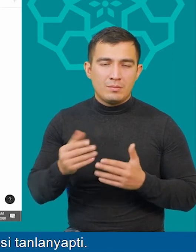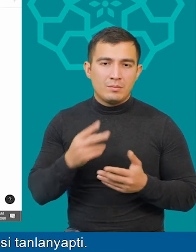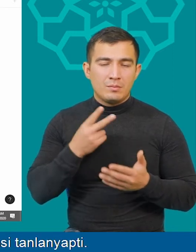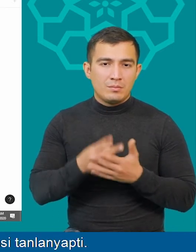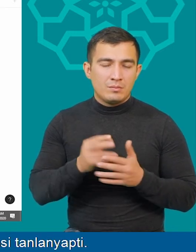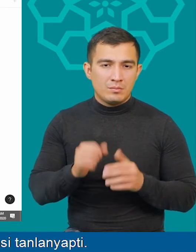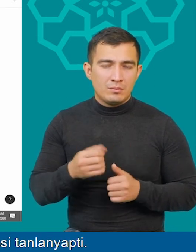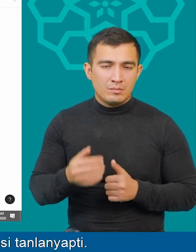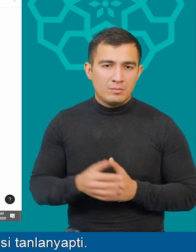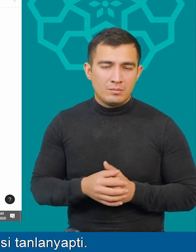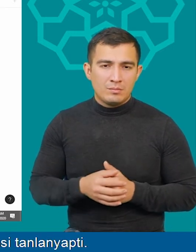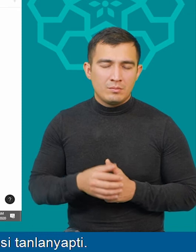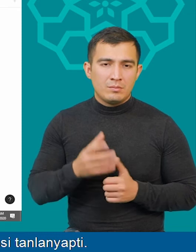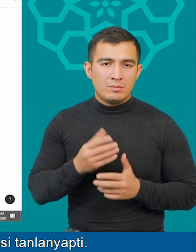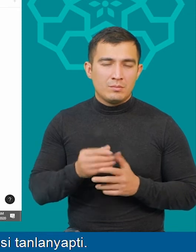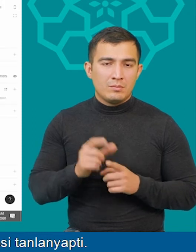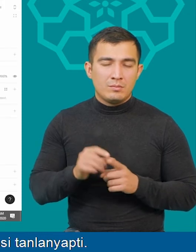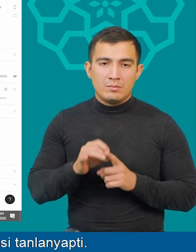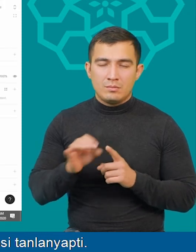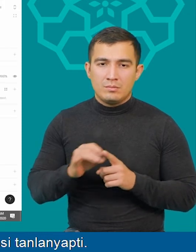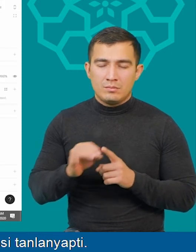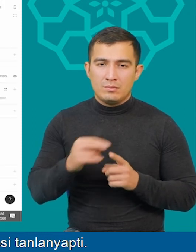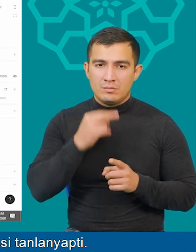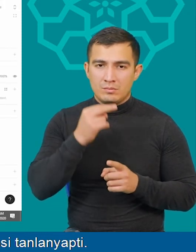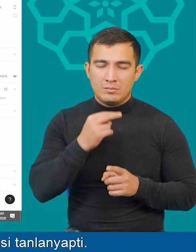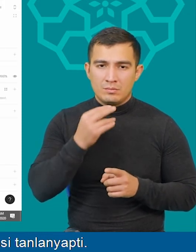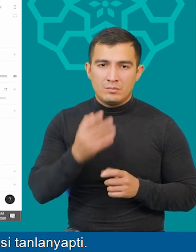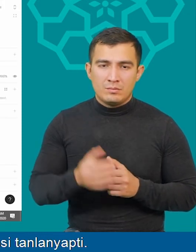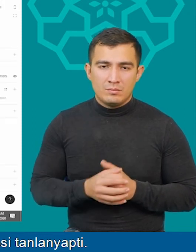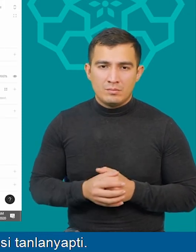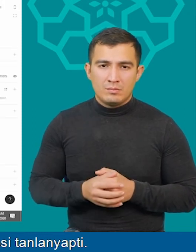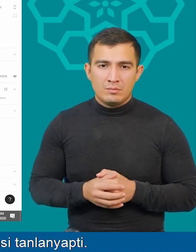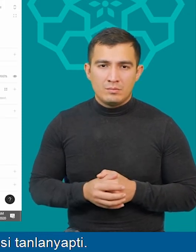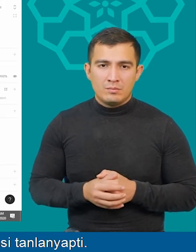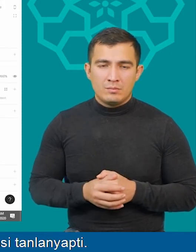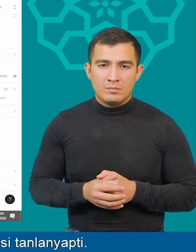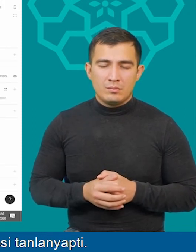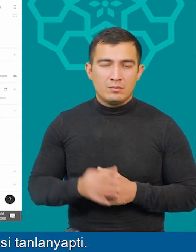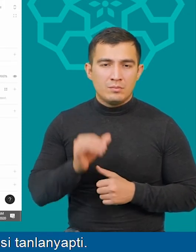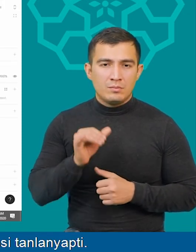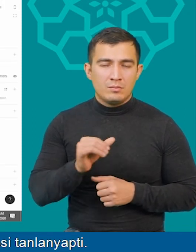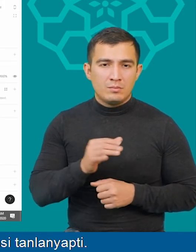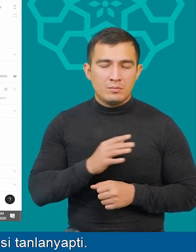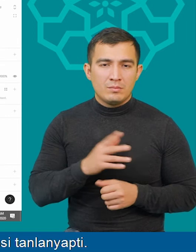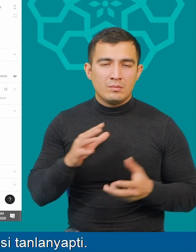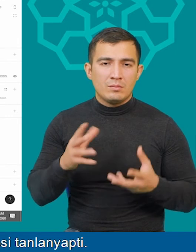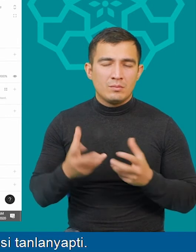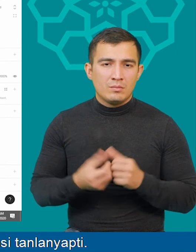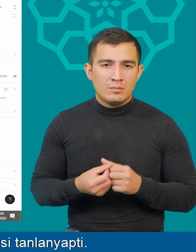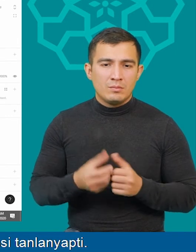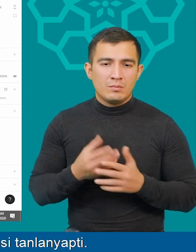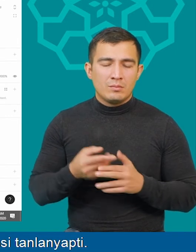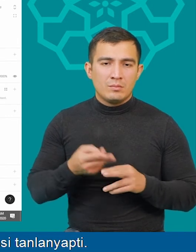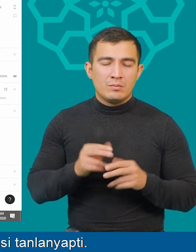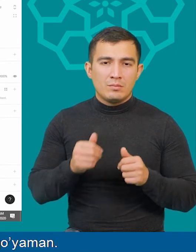all, select inverse. Inverse qilsa, qaranglar, hammasi mana bu